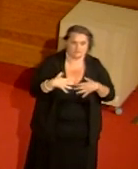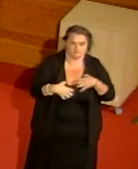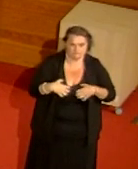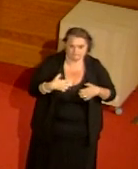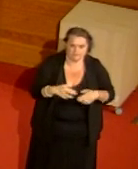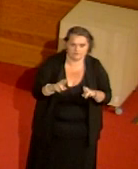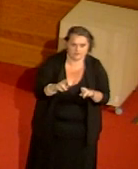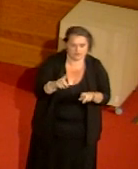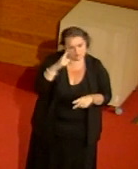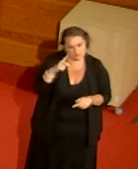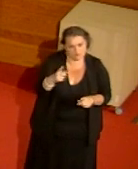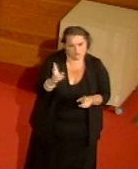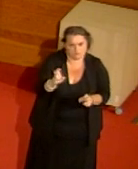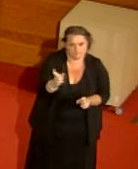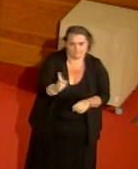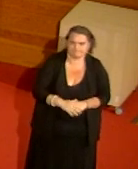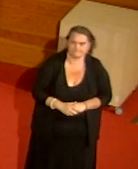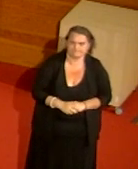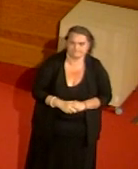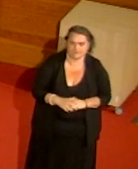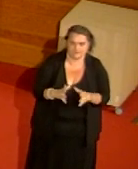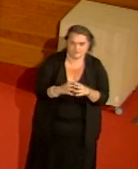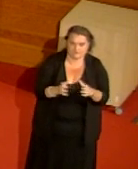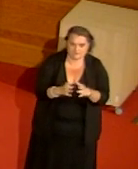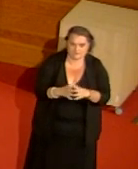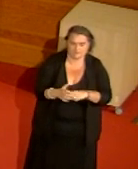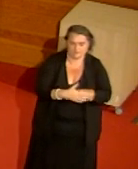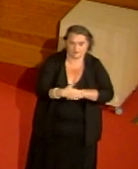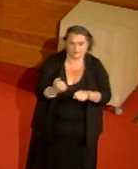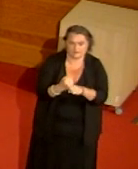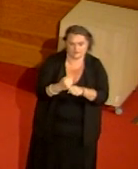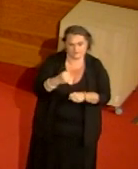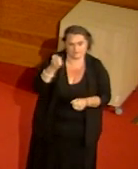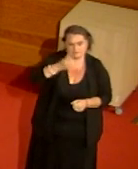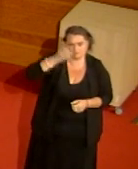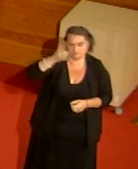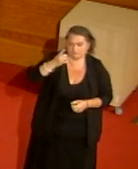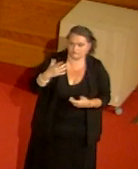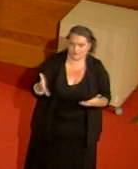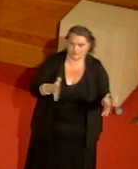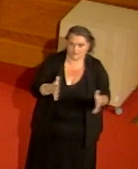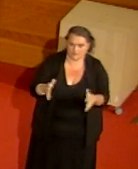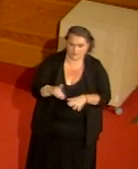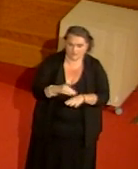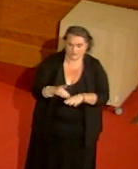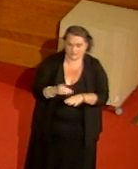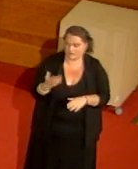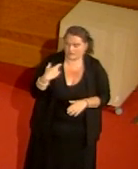la nueva cultura en el año 2021 y el entusiasmo precariedad y trabajo creativo en la era digital en el año